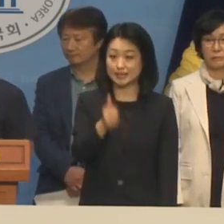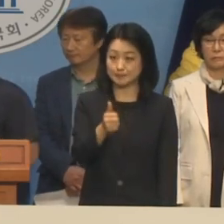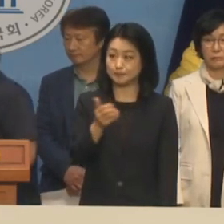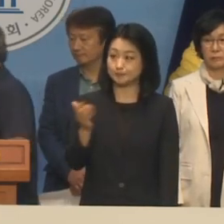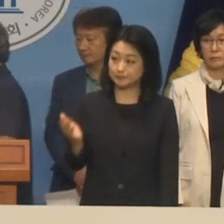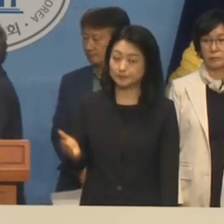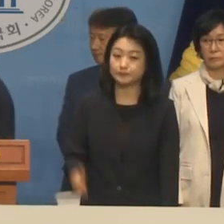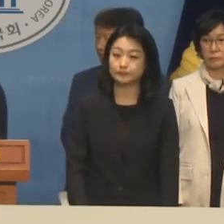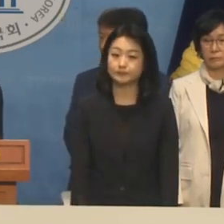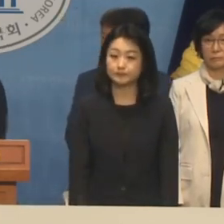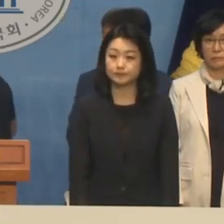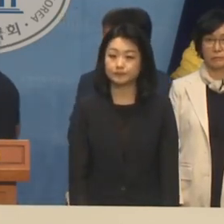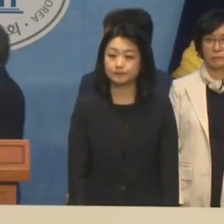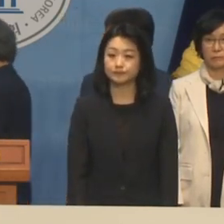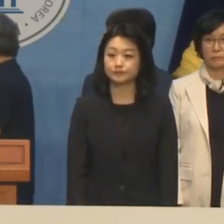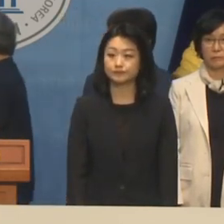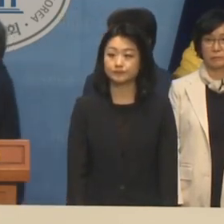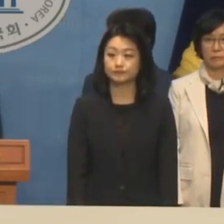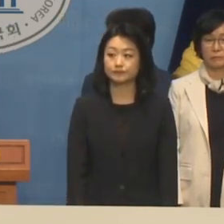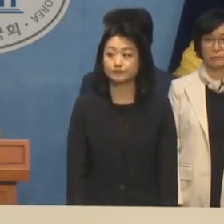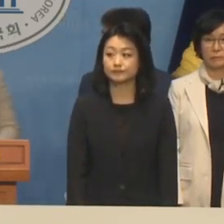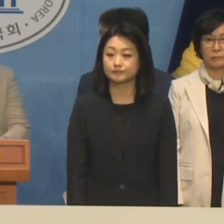해주시겠습니다.